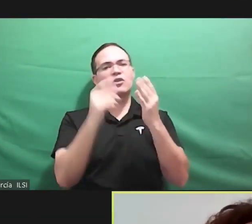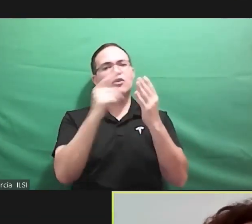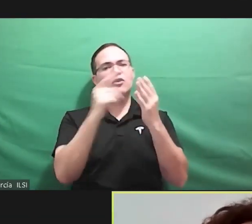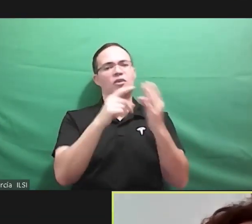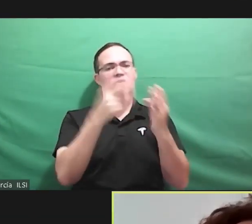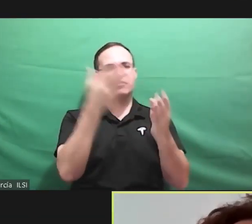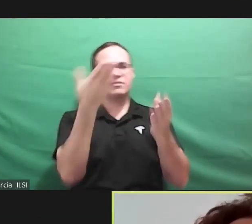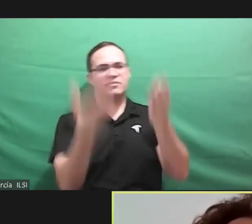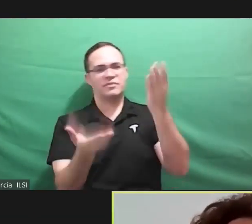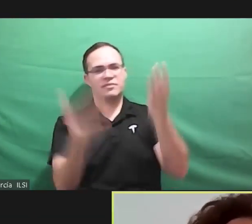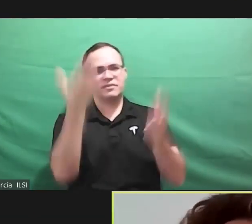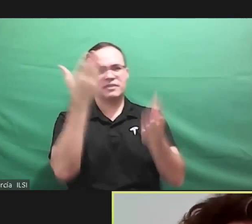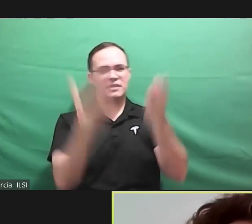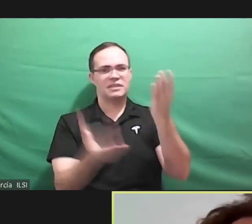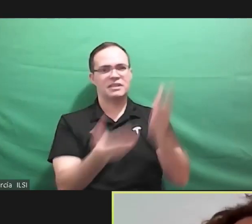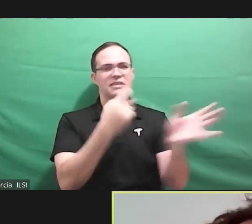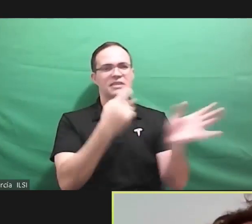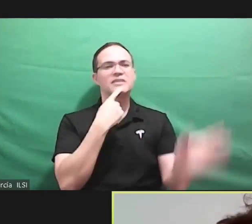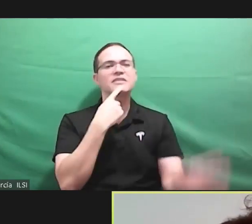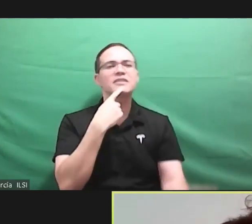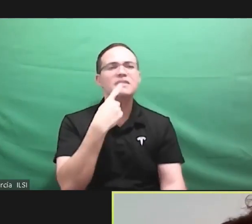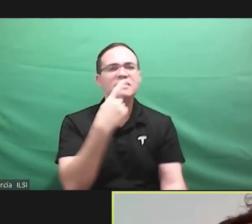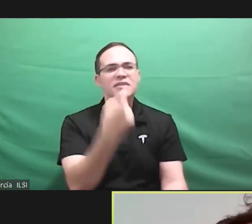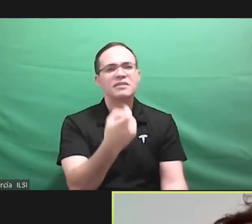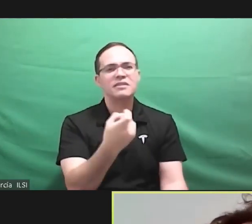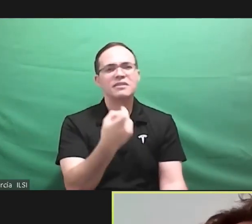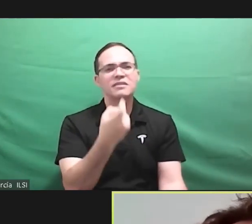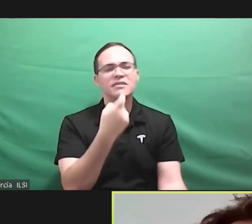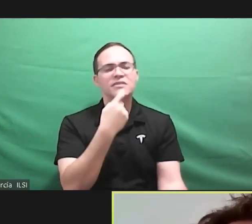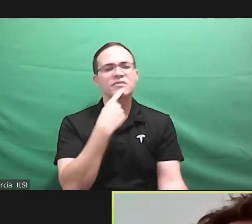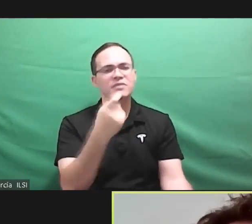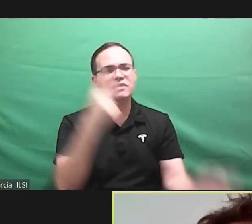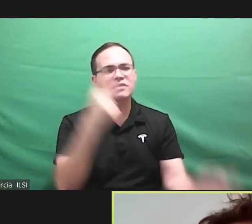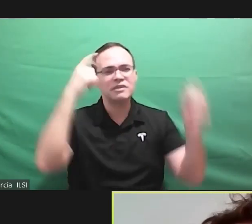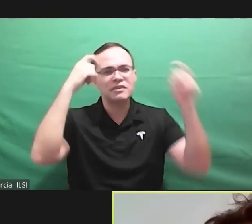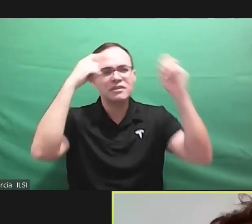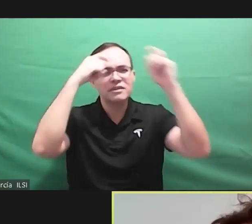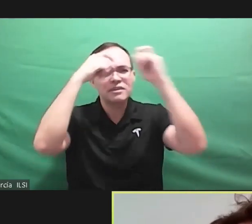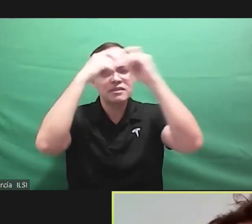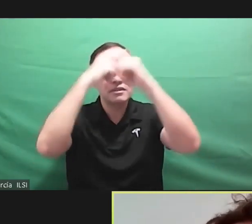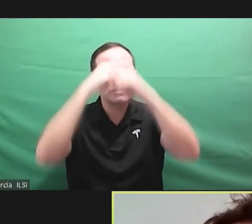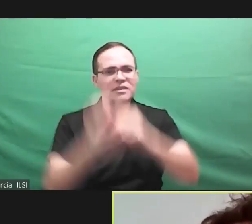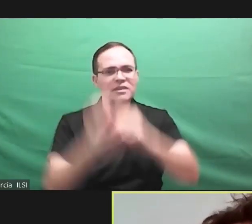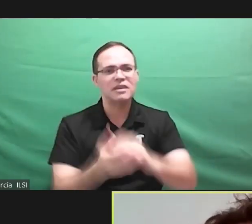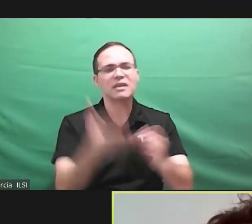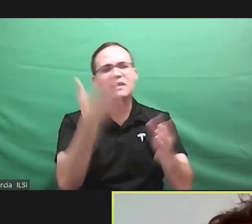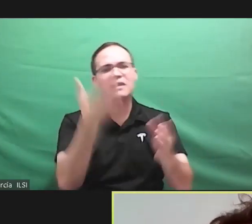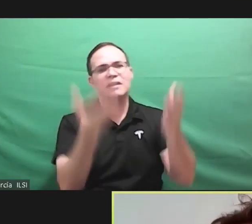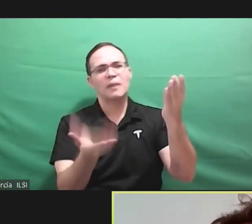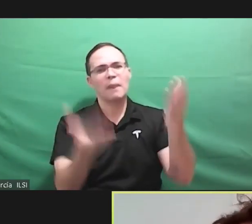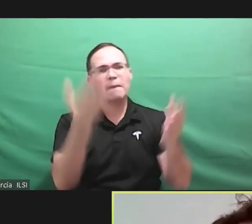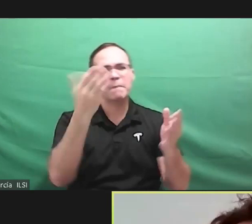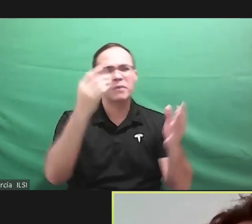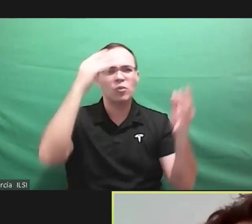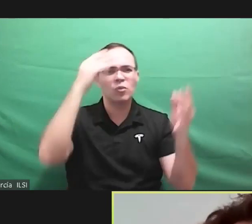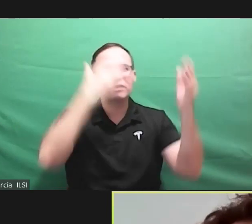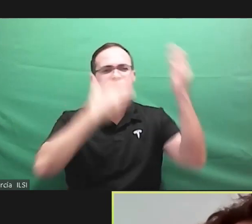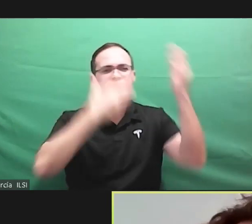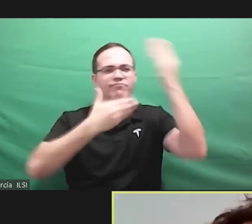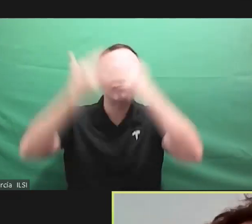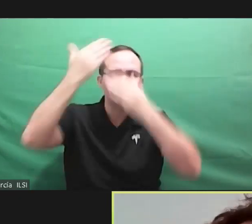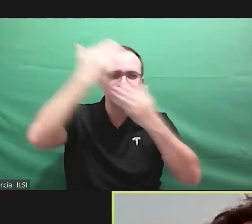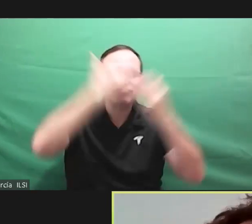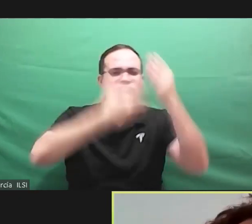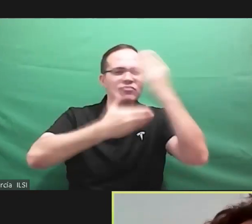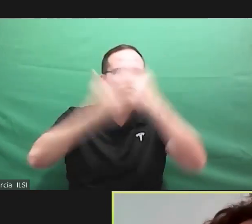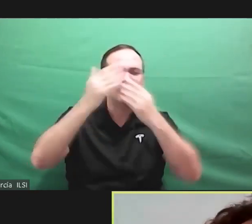tiene dificultad para subir escaleras, por ejemplo. Entonces, es mejor hacer un análisis al nivel de las 6 preguntas que de